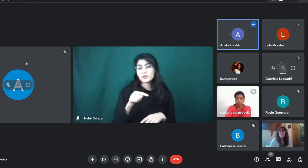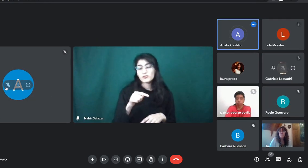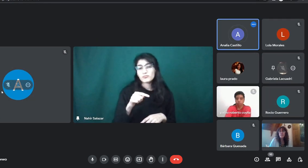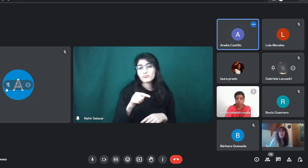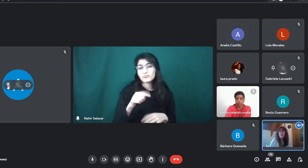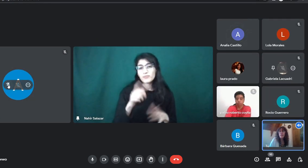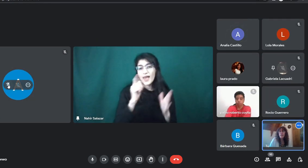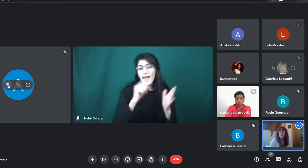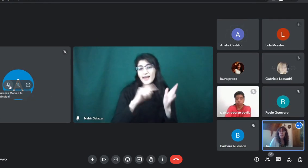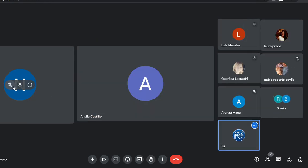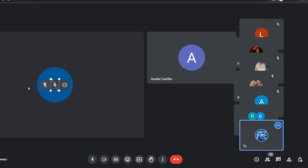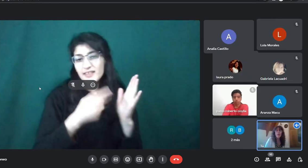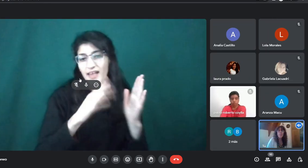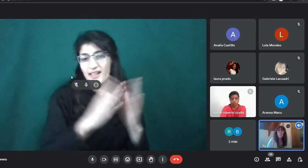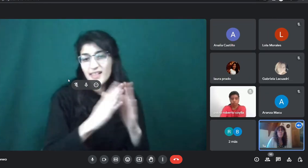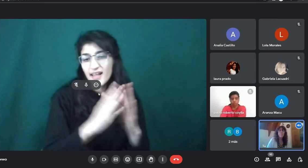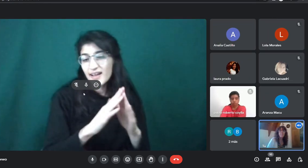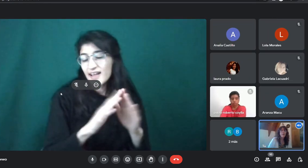¿sí?